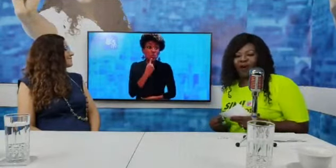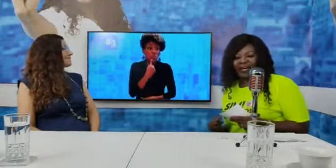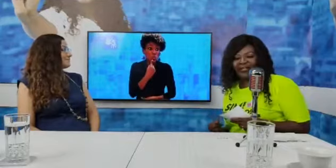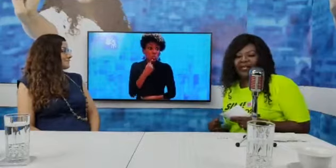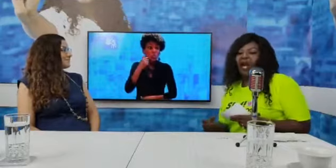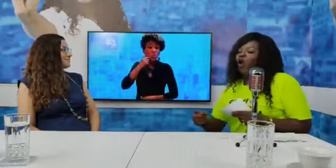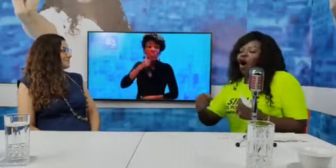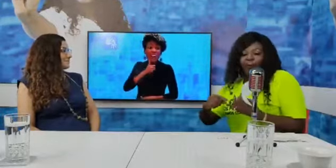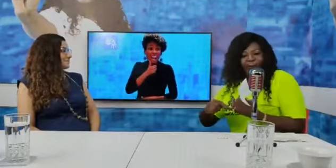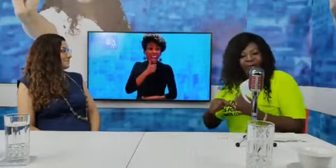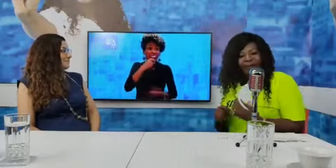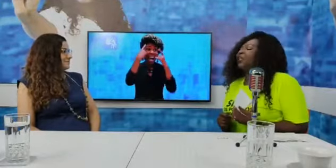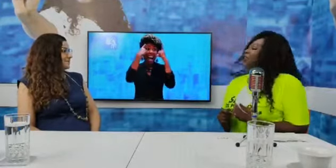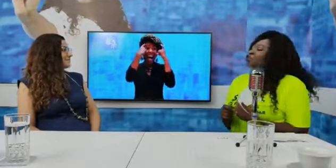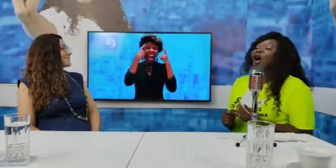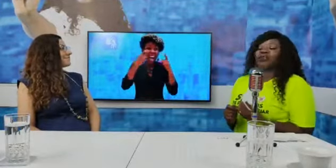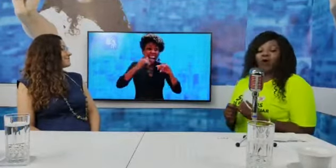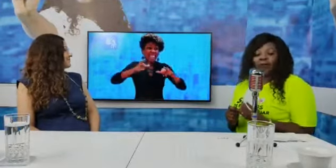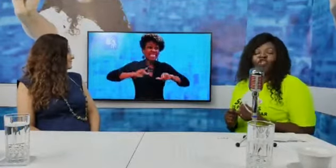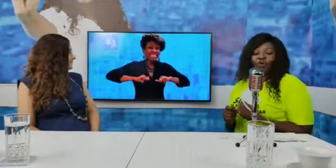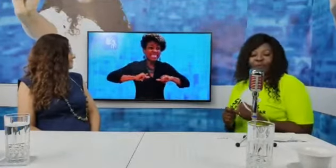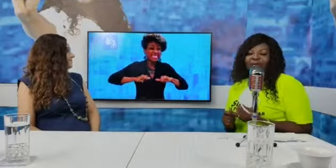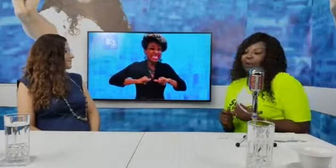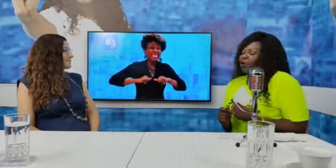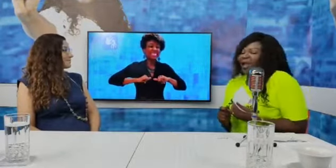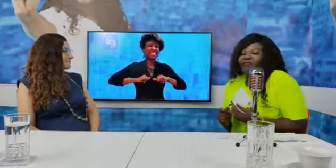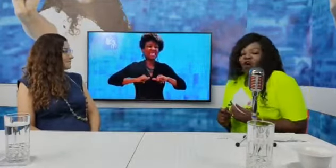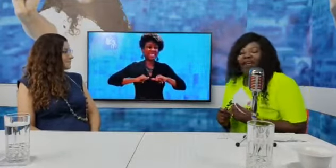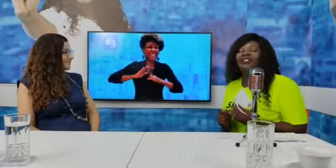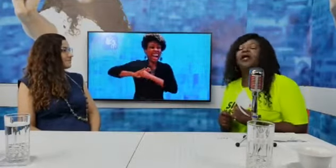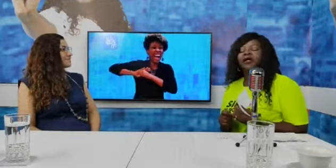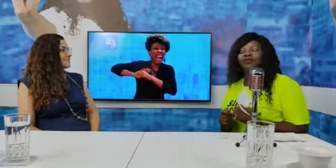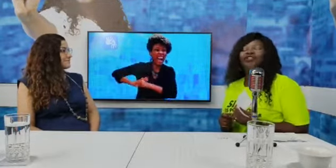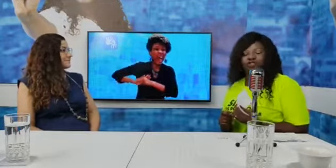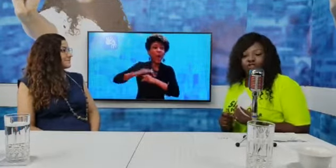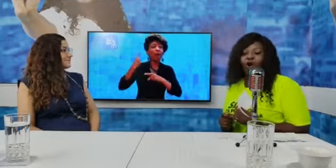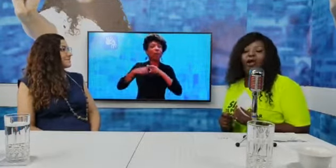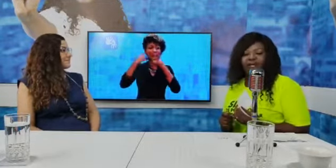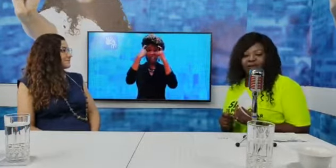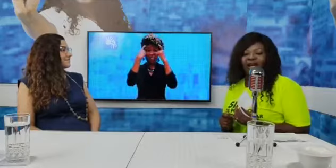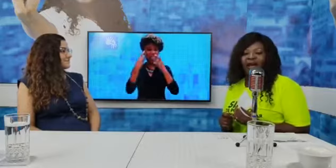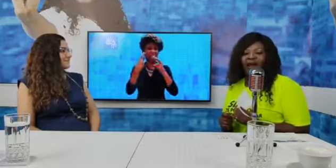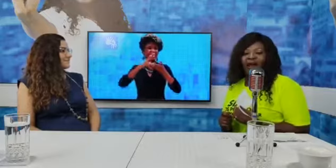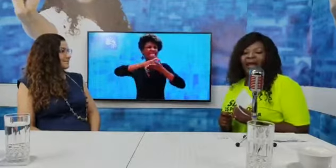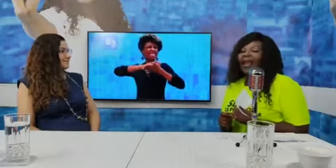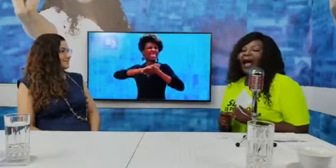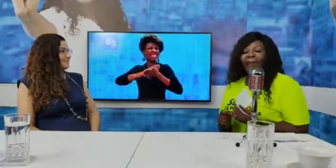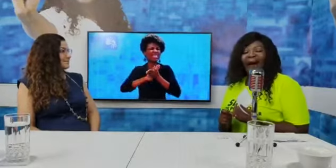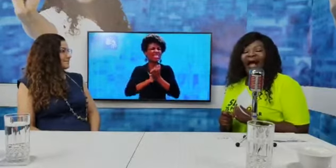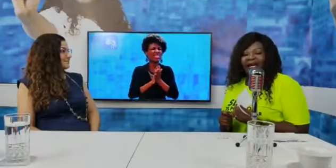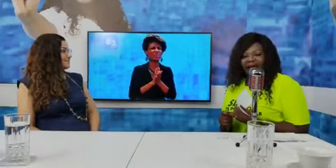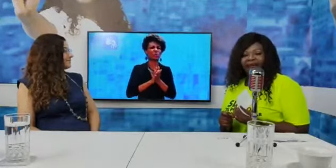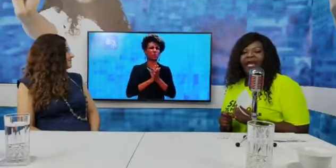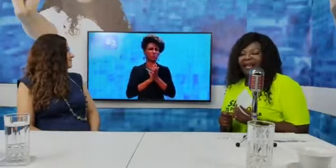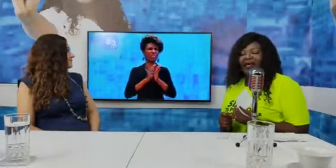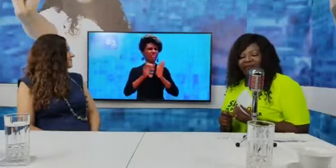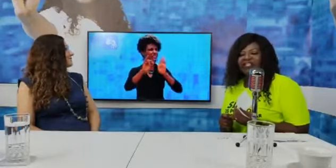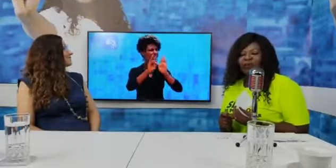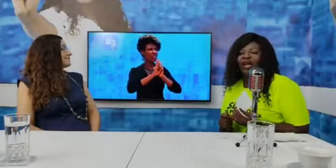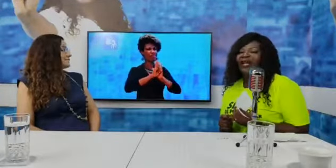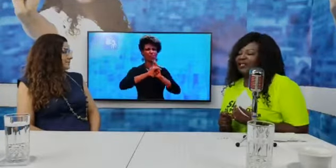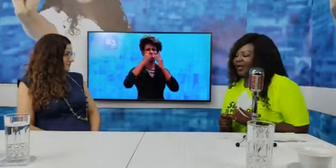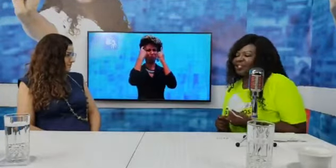de violência, oprimida, totalmente oprimida, porque a violência destrói a mulher, ela apaga, ela